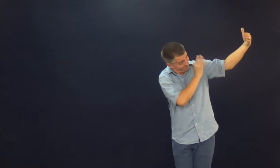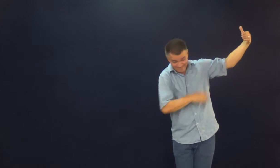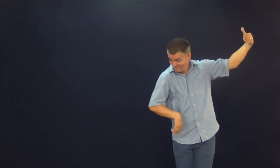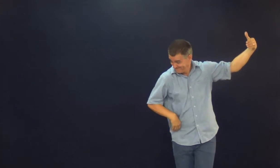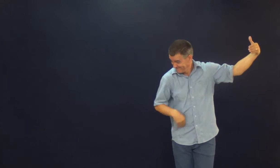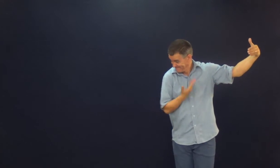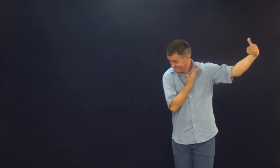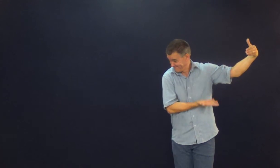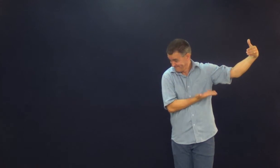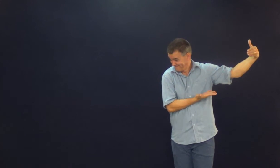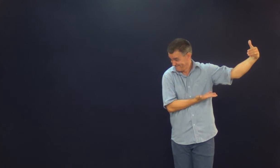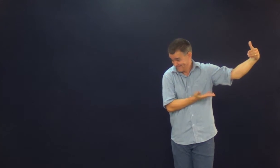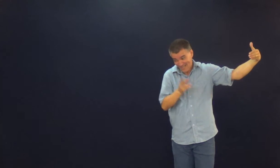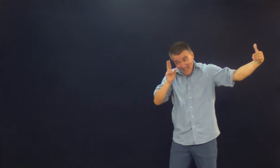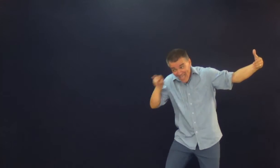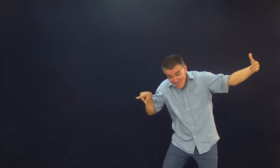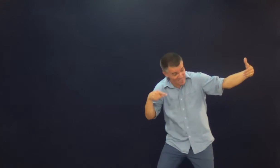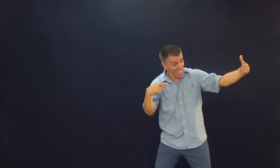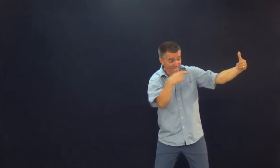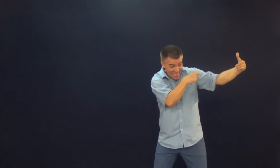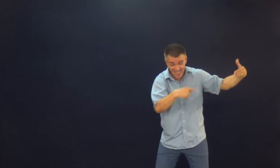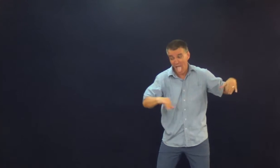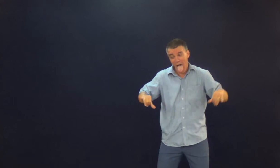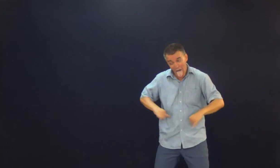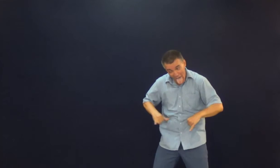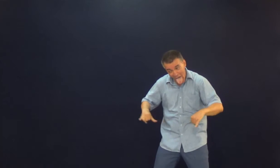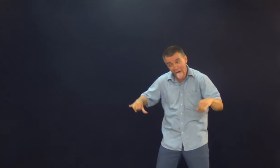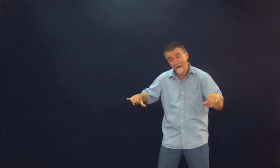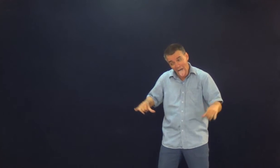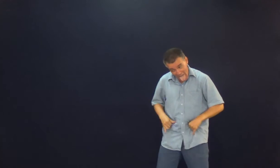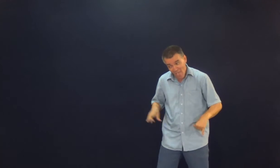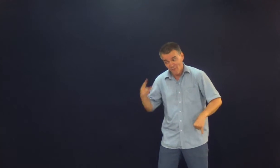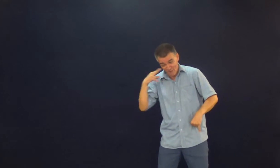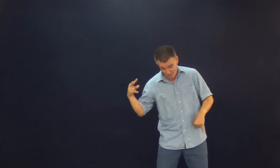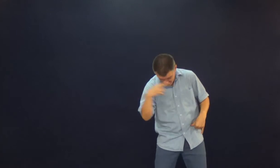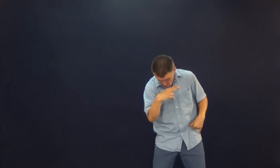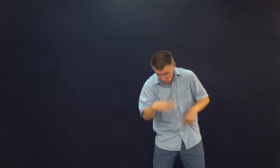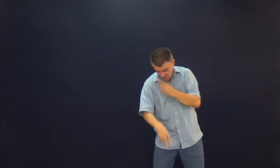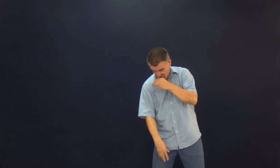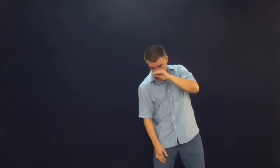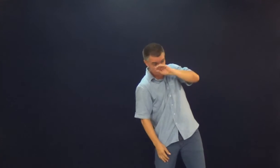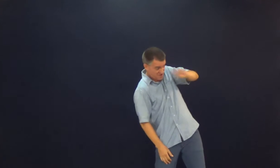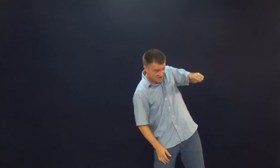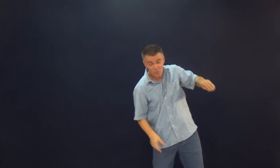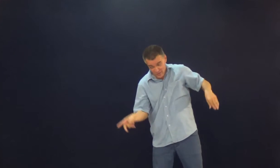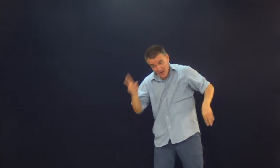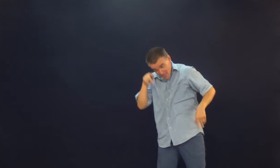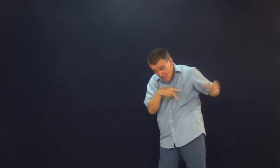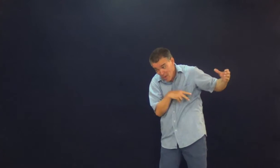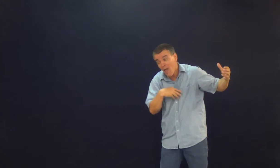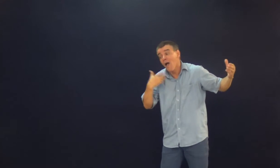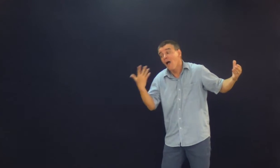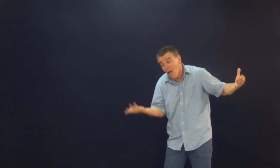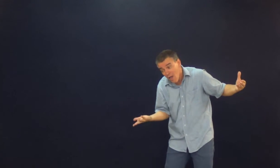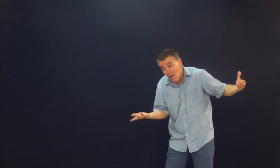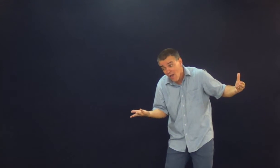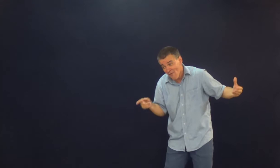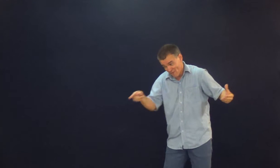o olho pois é você se lembra homem rico